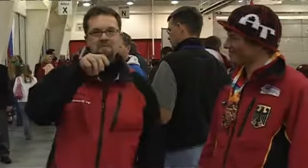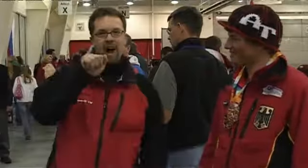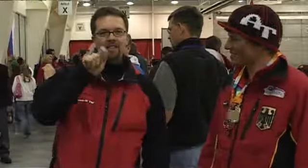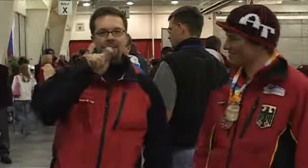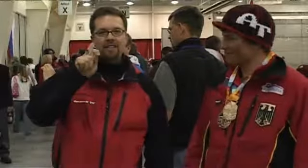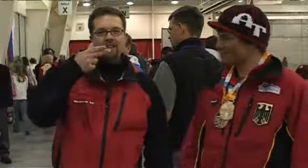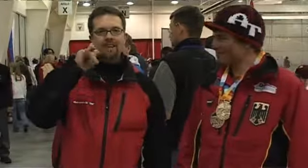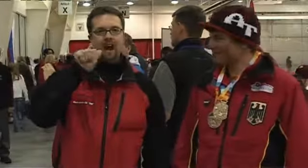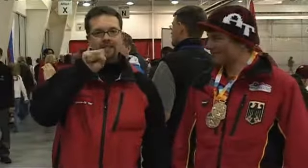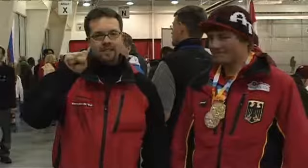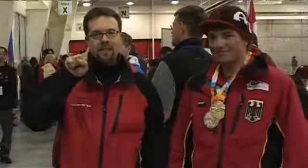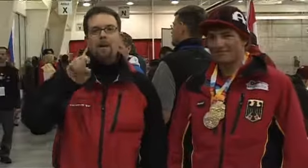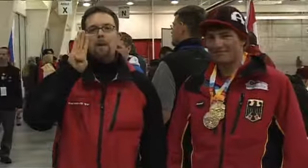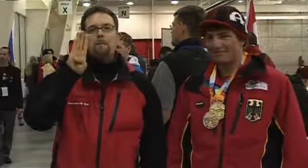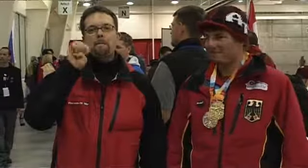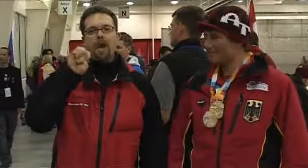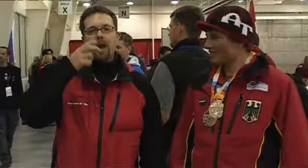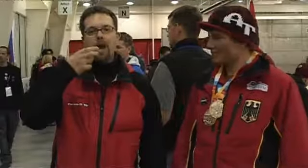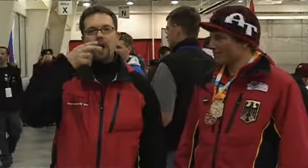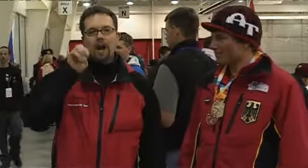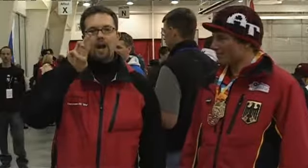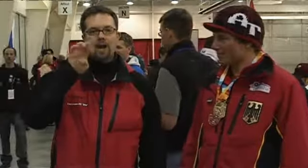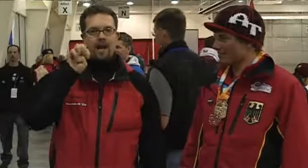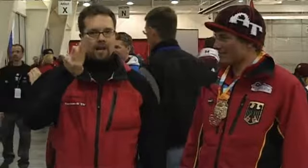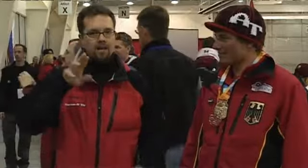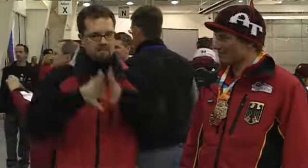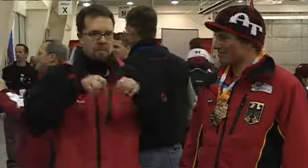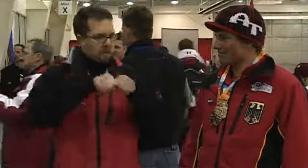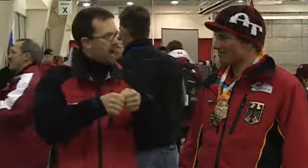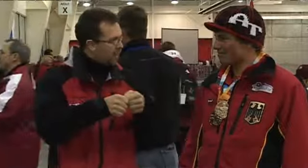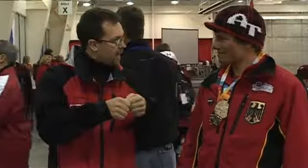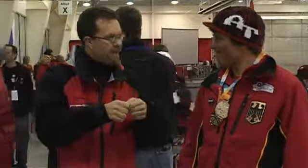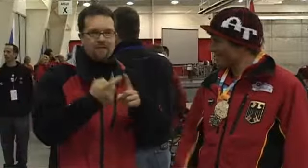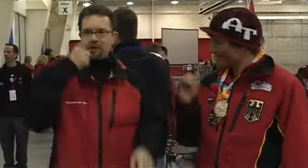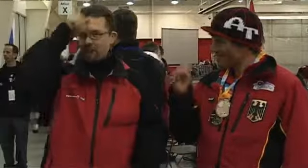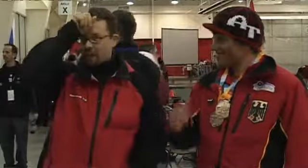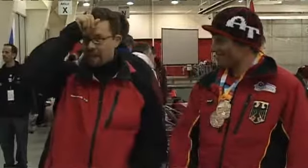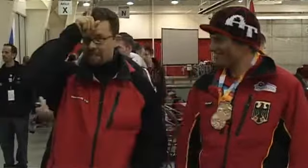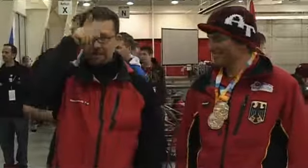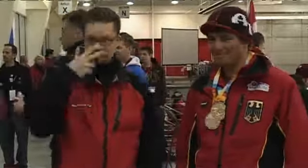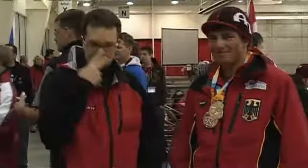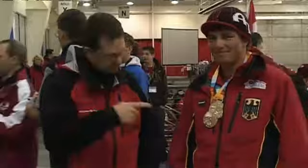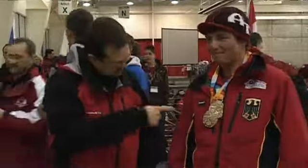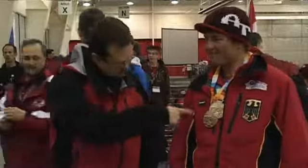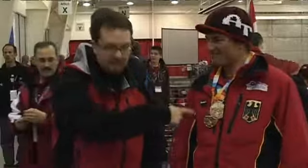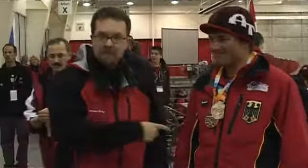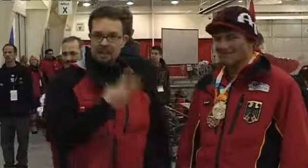Okay, hier neben mir steht Matthias Becherer, gebärdet ist es so, von